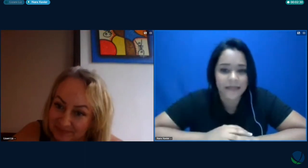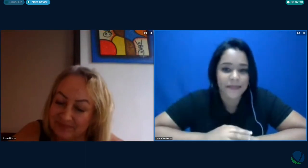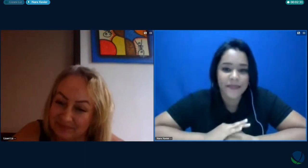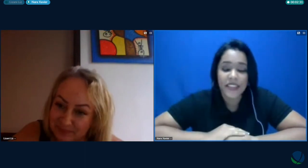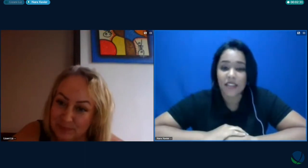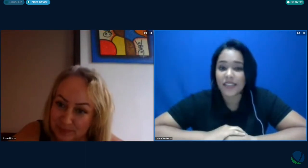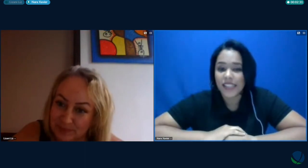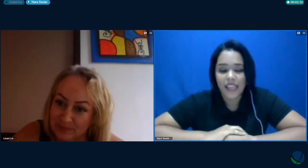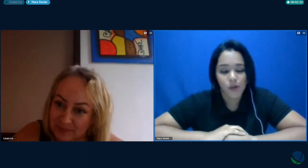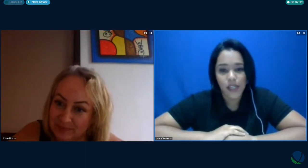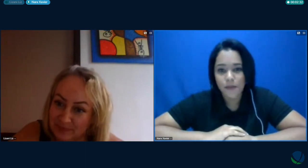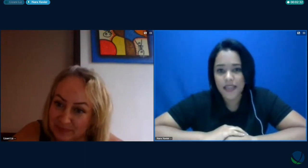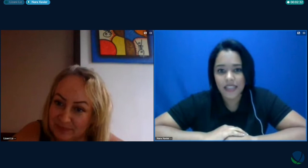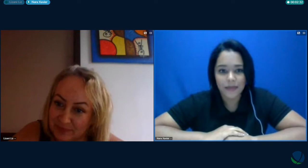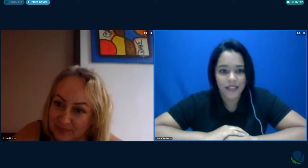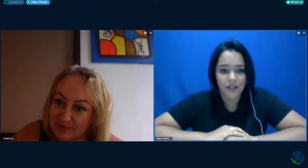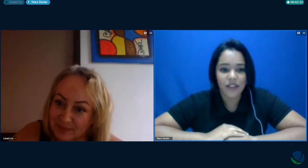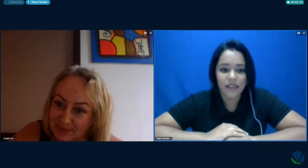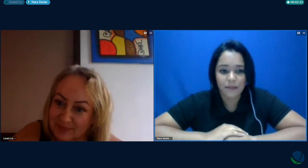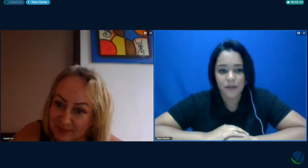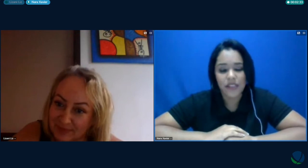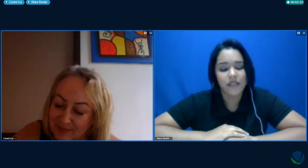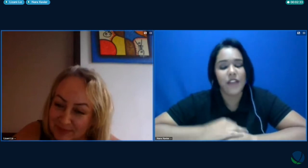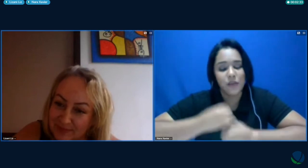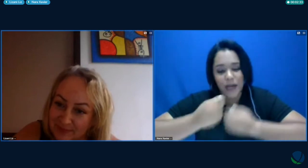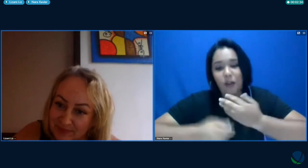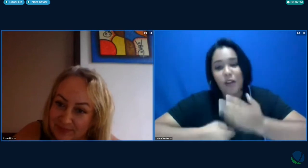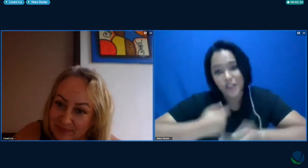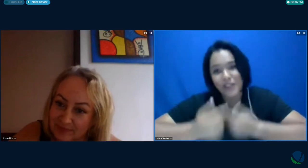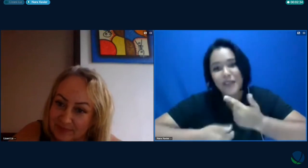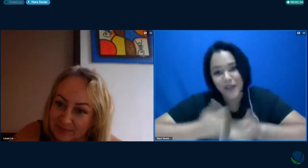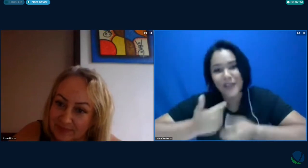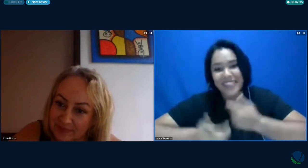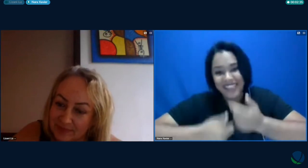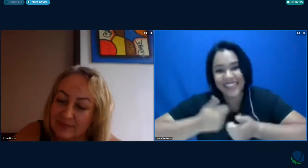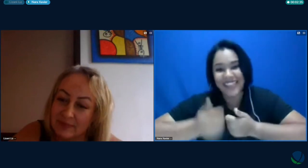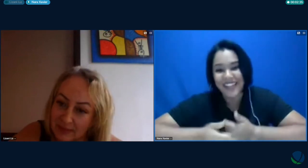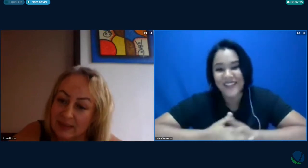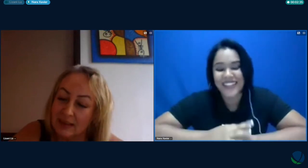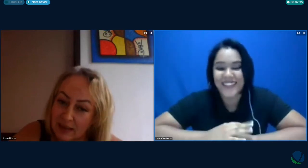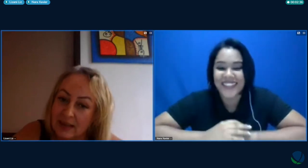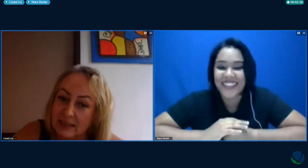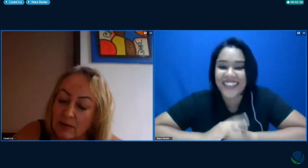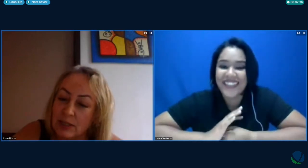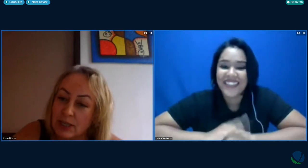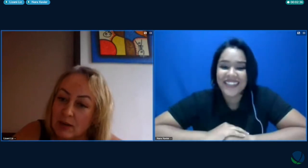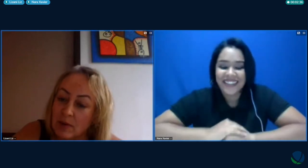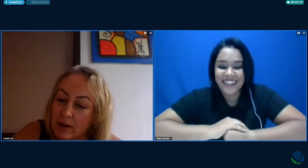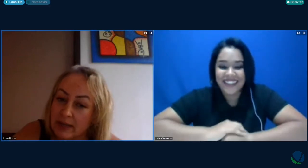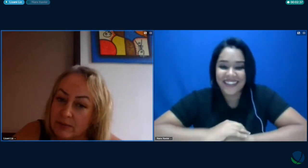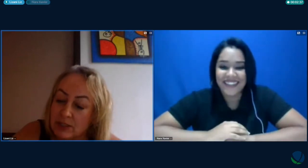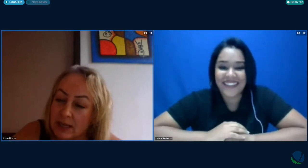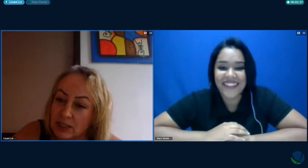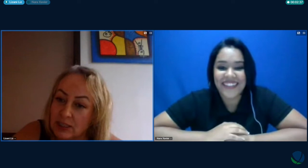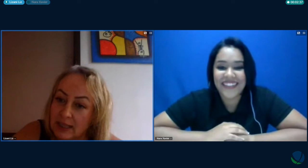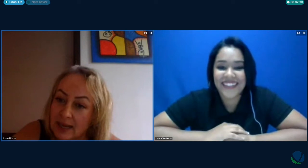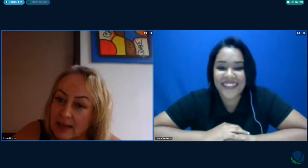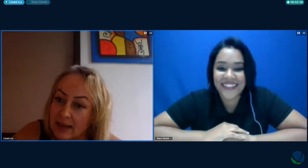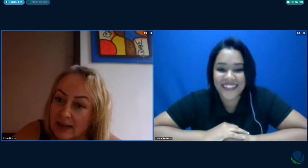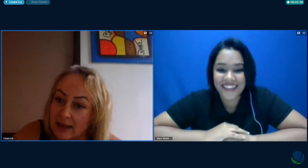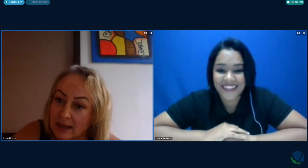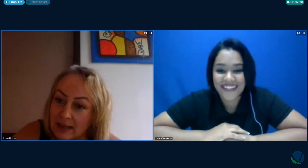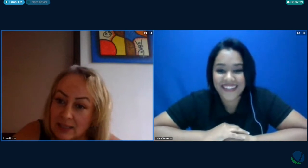mais de R$1.000. Então, assim, eu mesmo. Então, depois eu fico para corrigir todas essas vezes, gente. Não, e chega uma hora que você, a